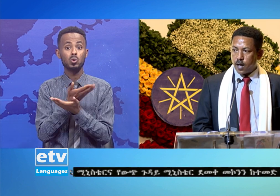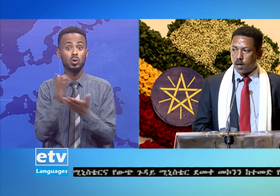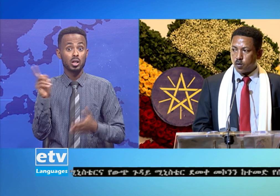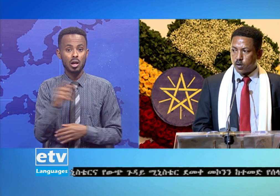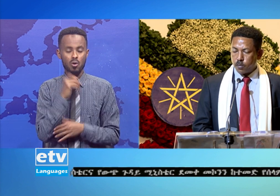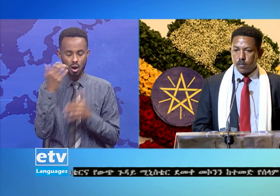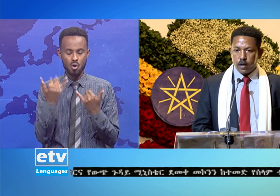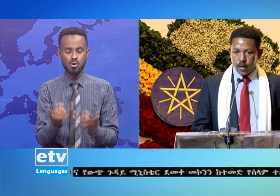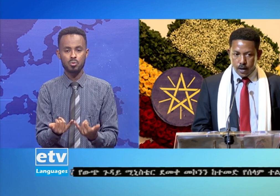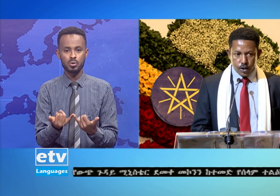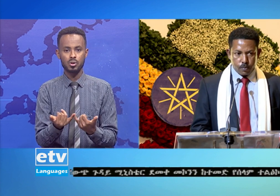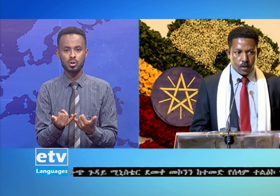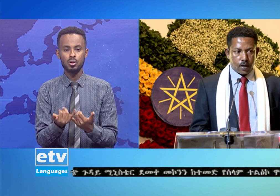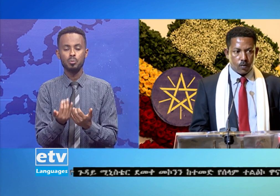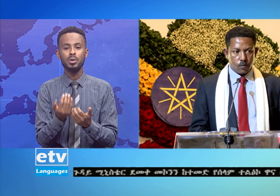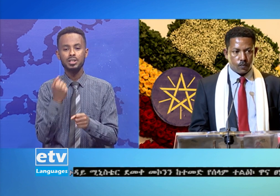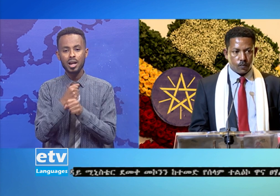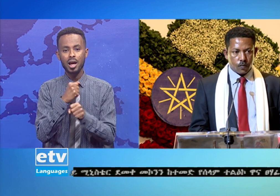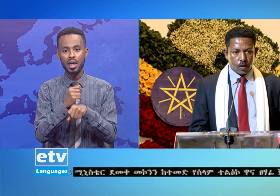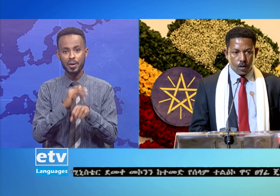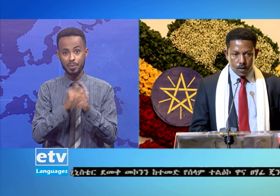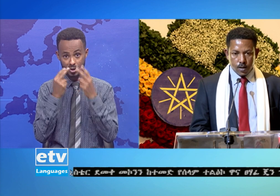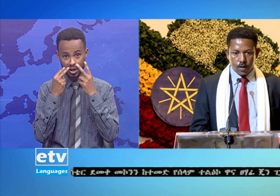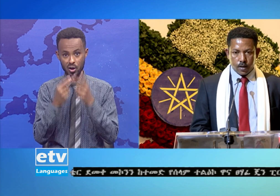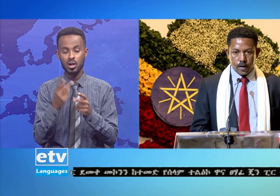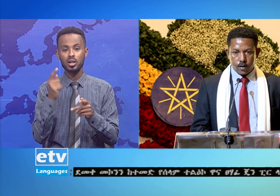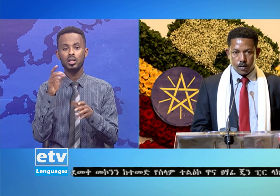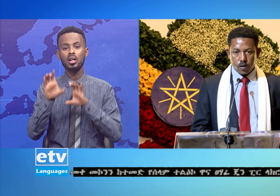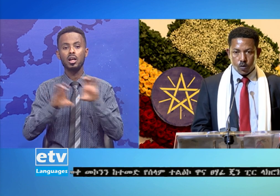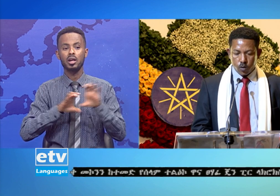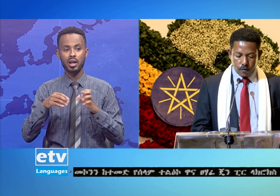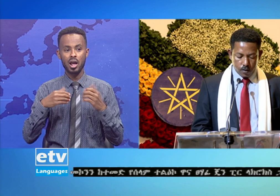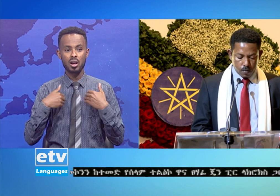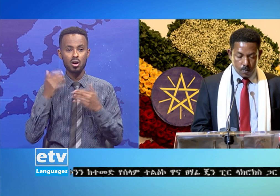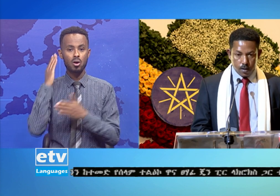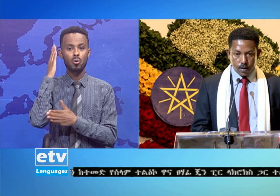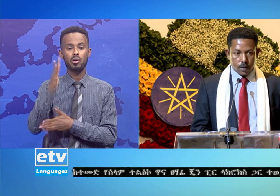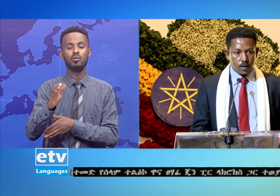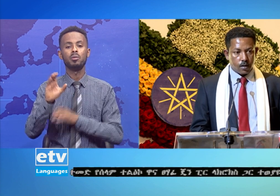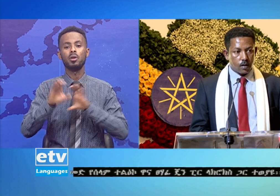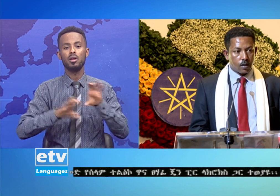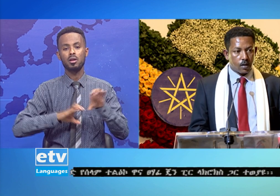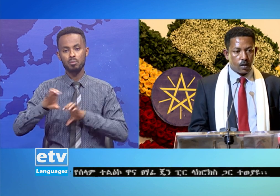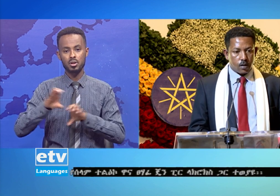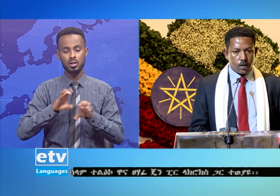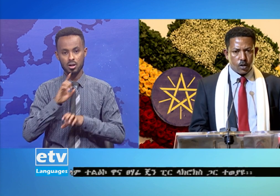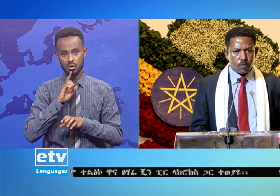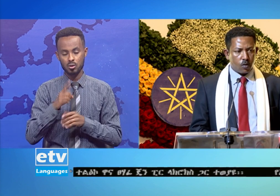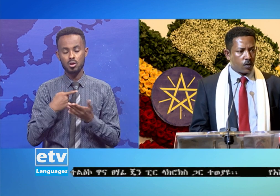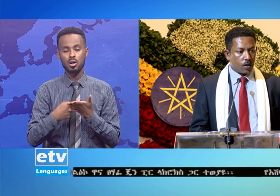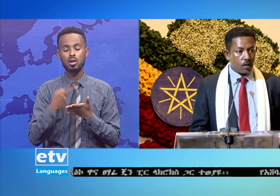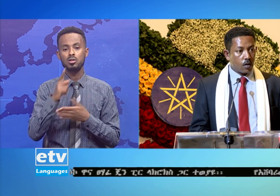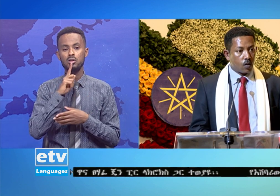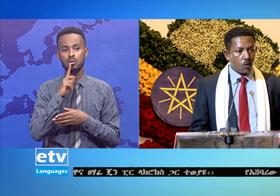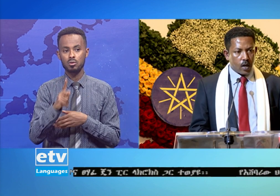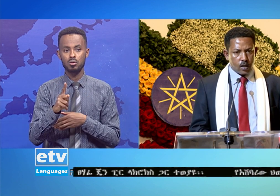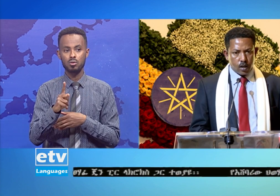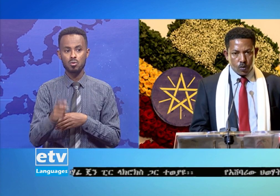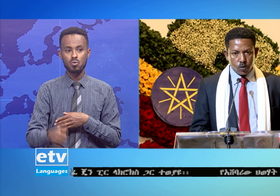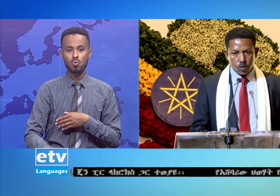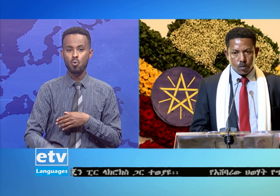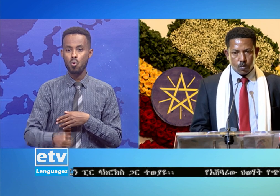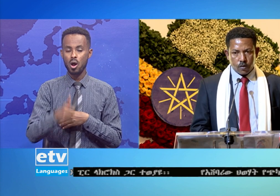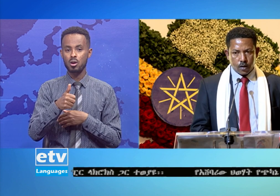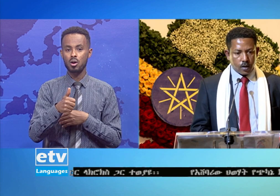ሳይሆን አሁንም ኢንአክሽን የምናየው እየተደረገ ያለ ወደፊትም የሚደረግ። ለዚህም ነው እንግዲህ